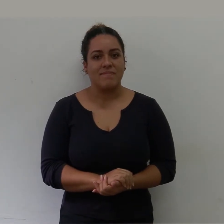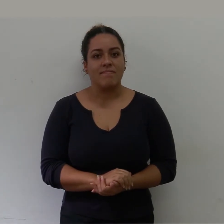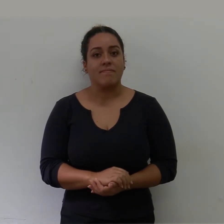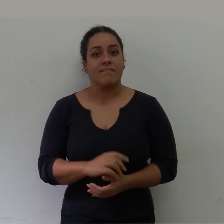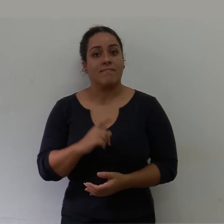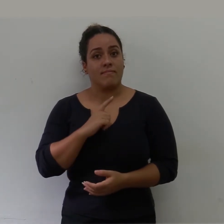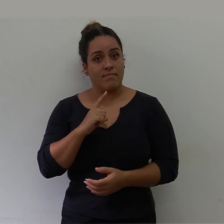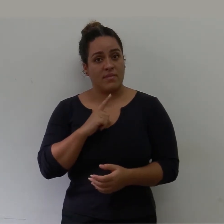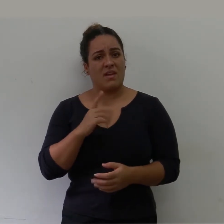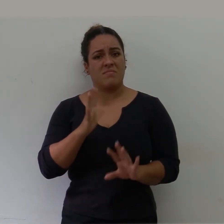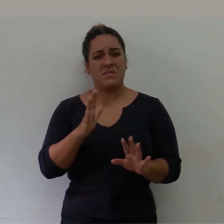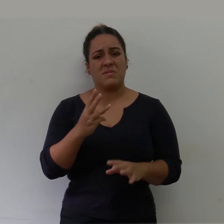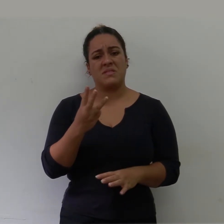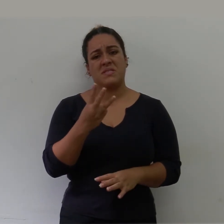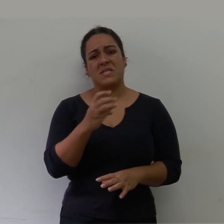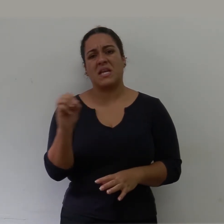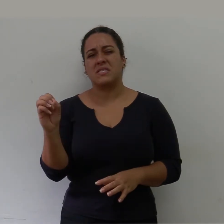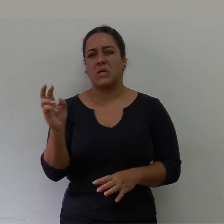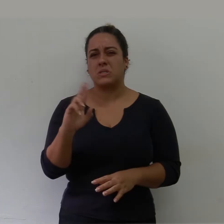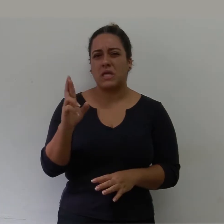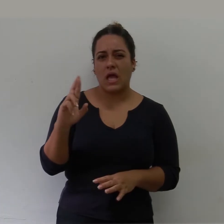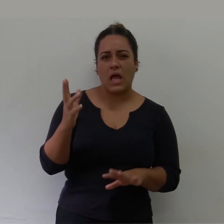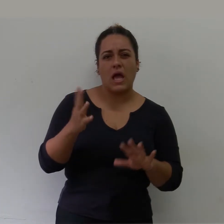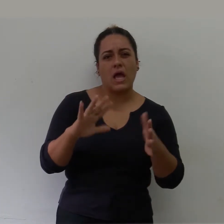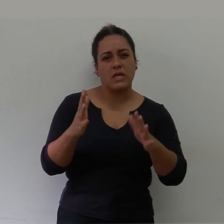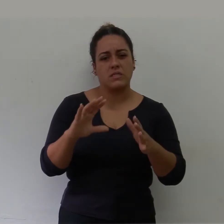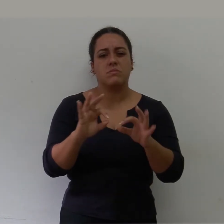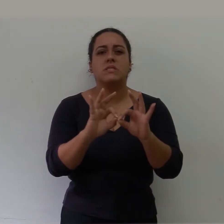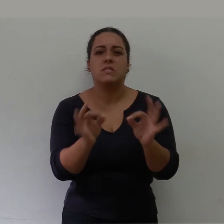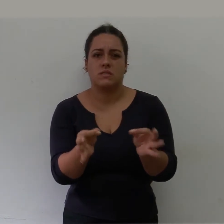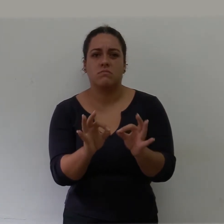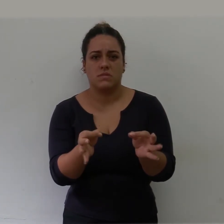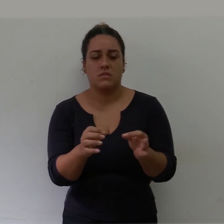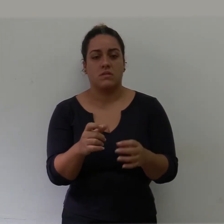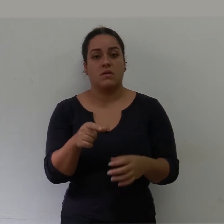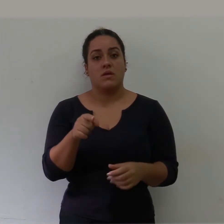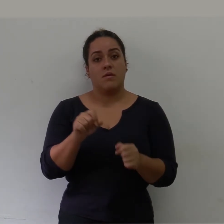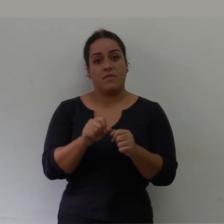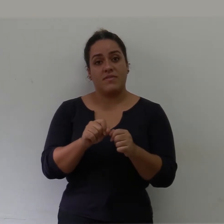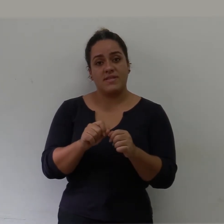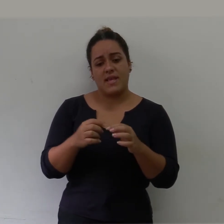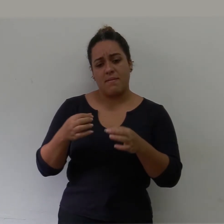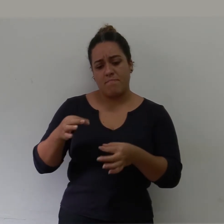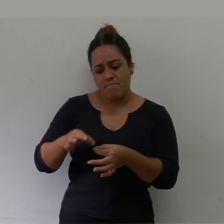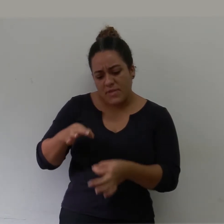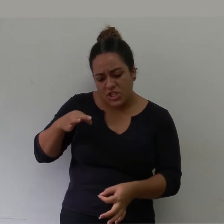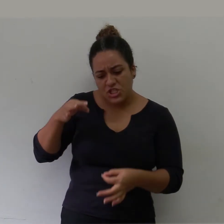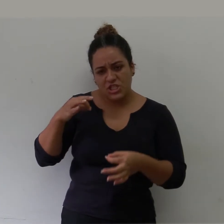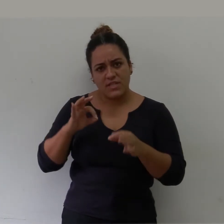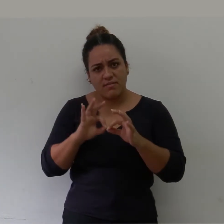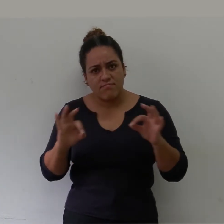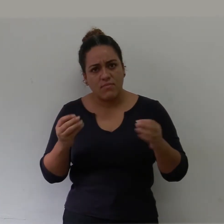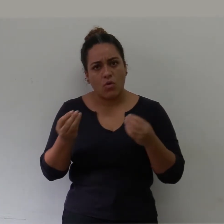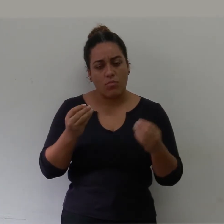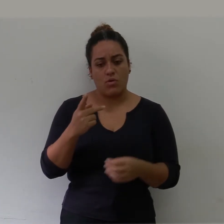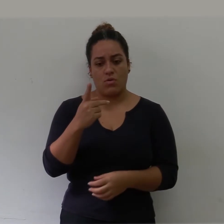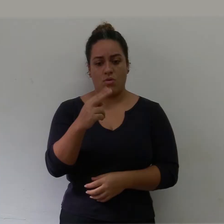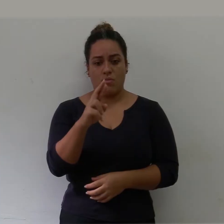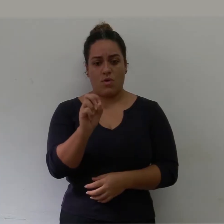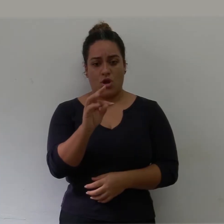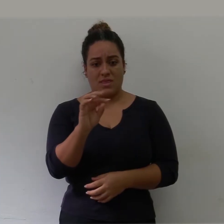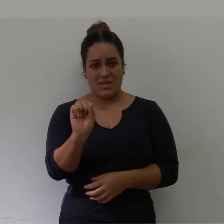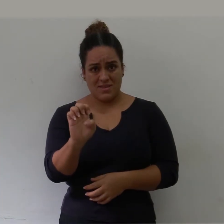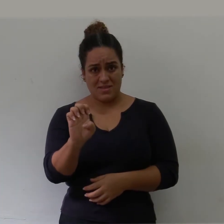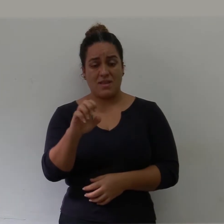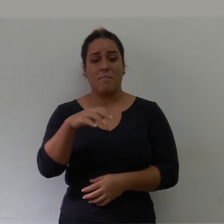básica em torno de R$300, né? Seria o custo de fazer a medida, a avaliação. E próteses já